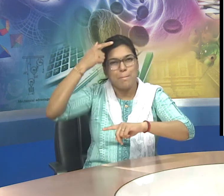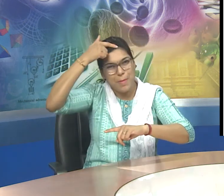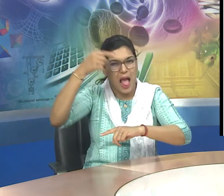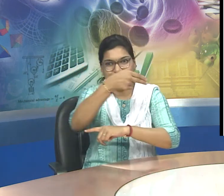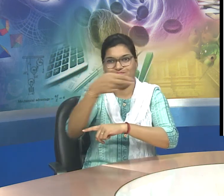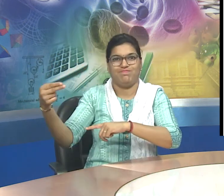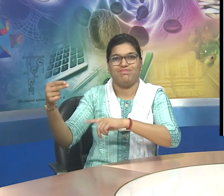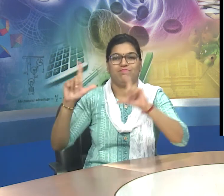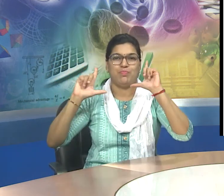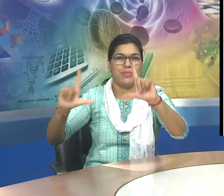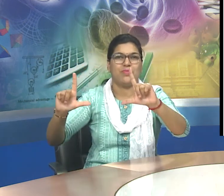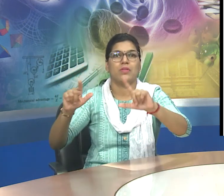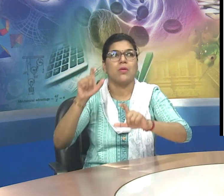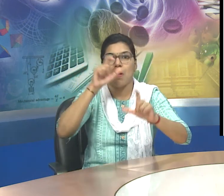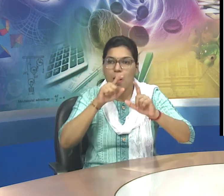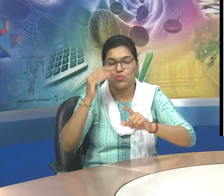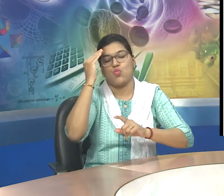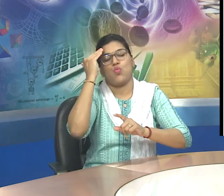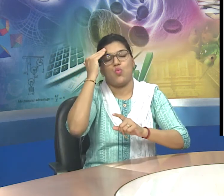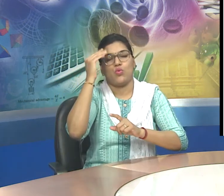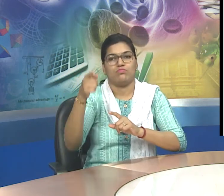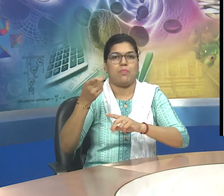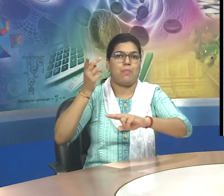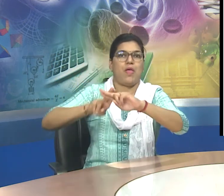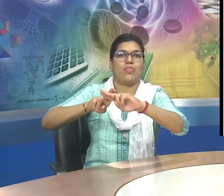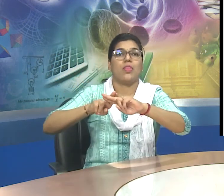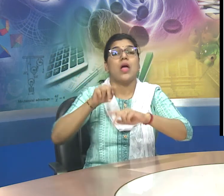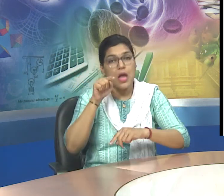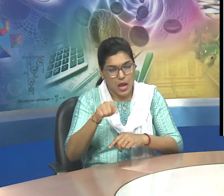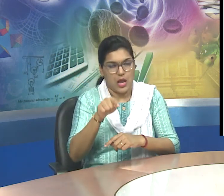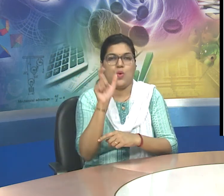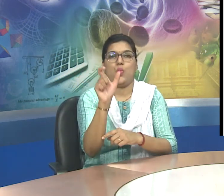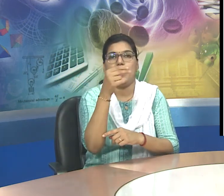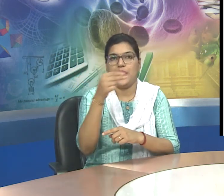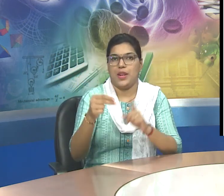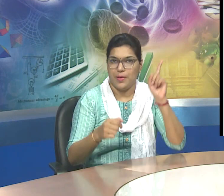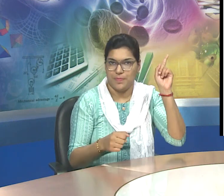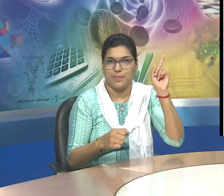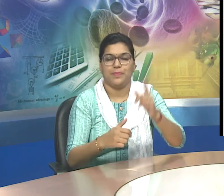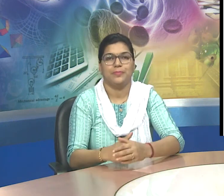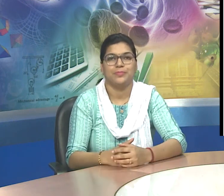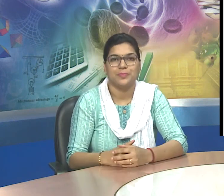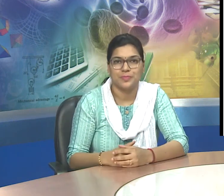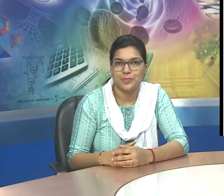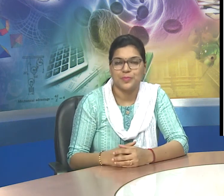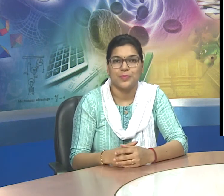चीज़ें या आपका जो भी मशवरा है हमें नहीं पसंद, हम आपको बिल्कुल ही नहीं मानेंगे।